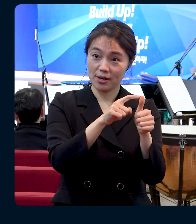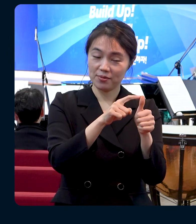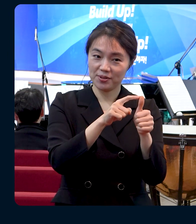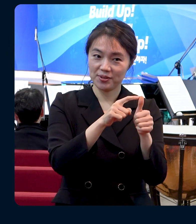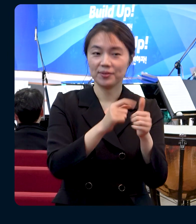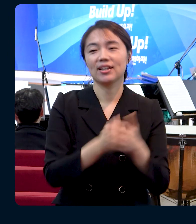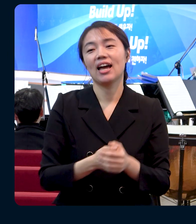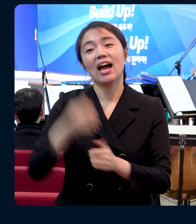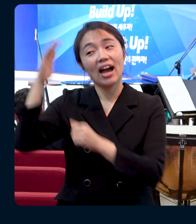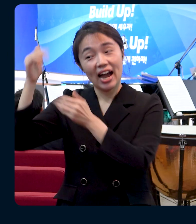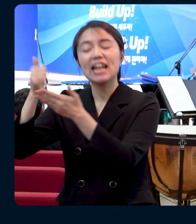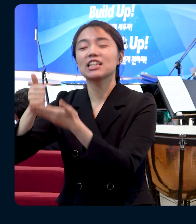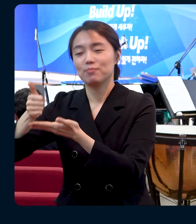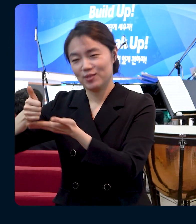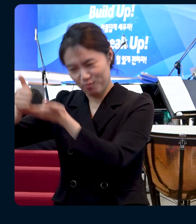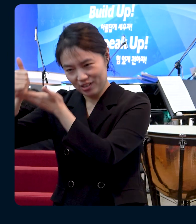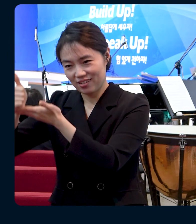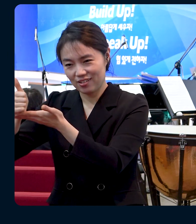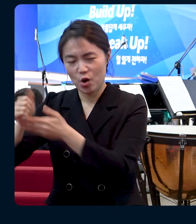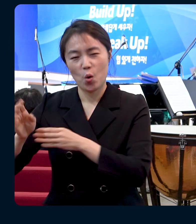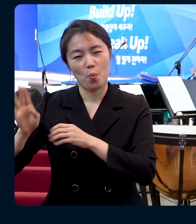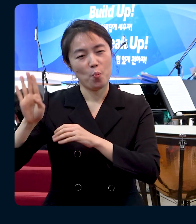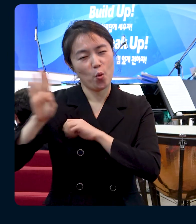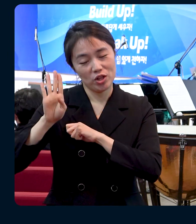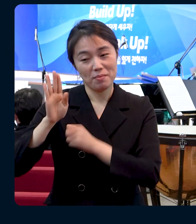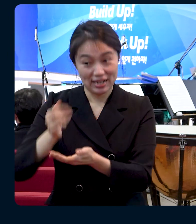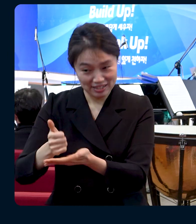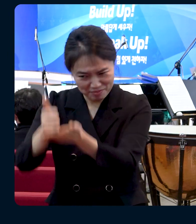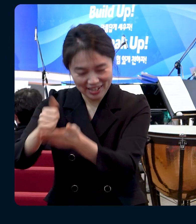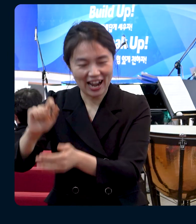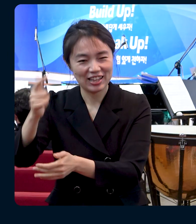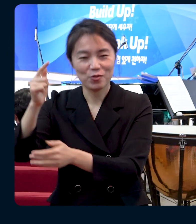요셉은 하나님을 섬긴 겁니다.